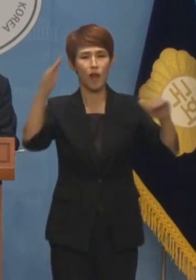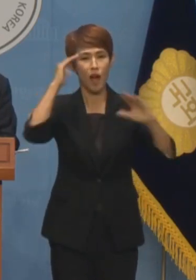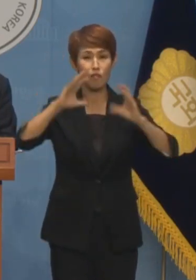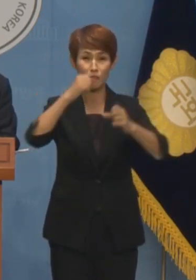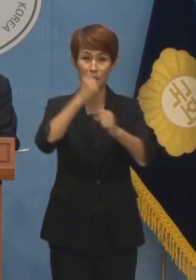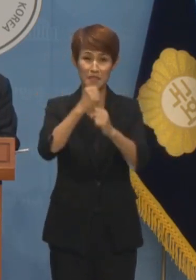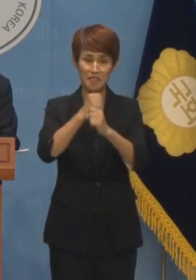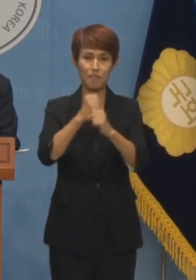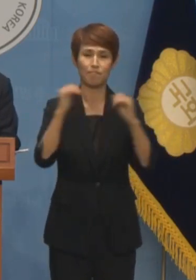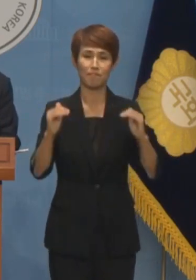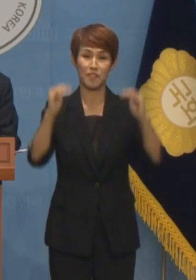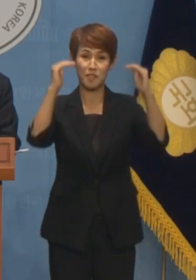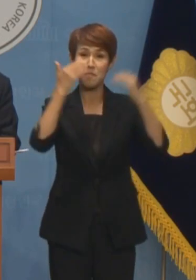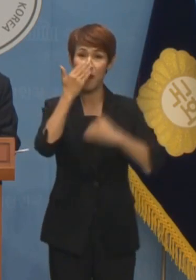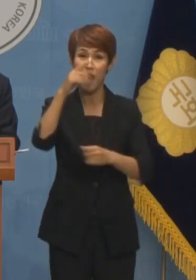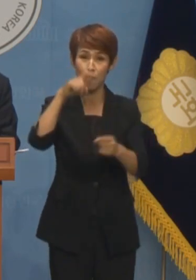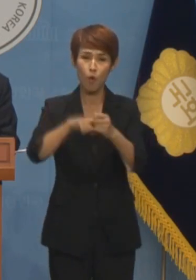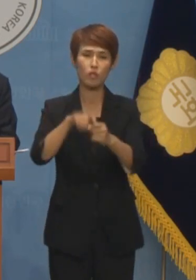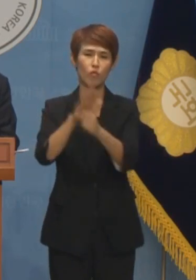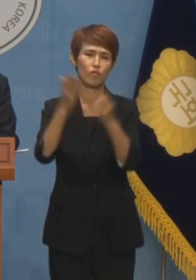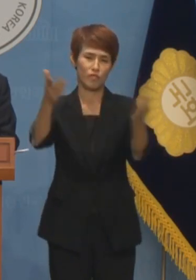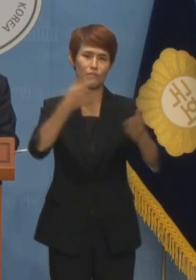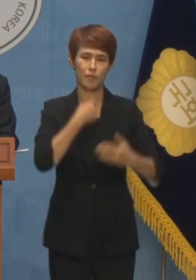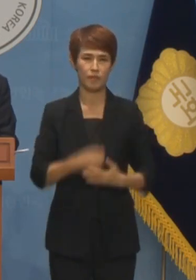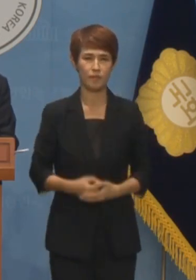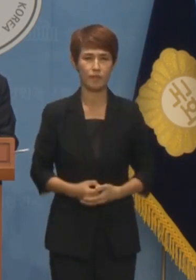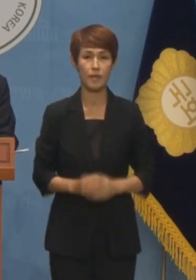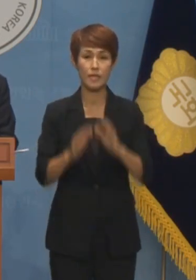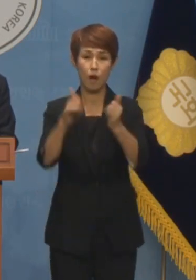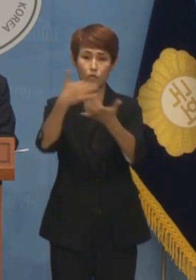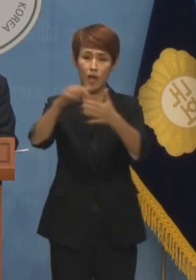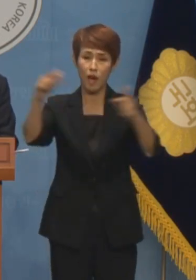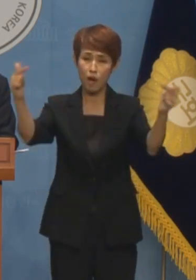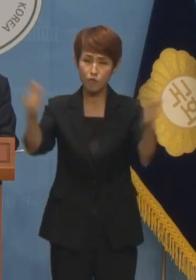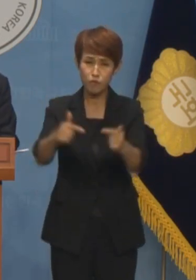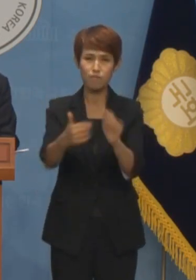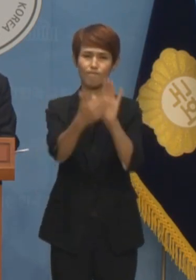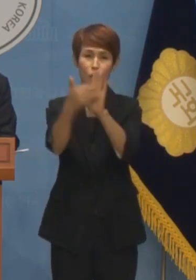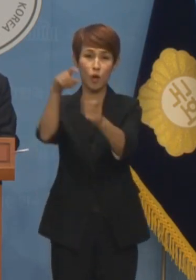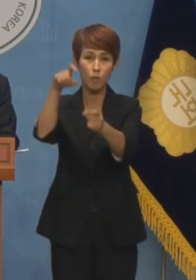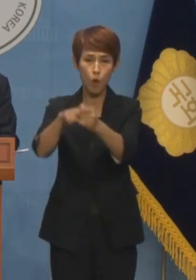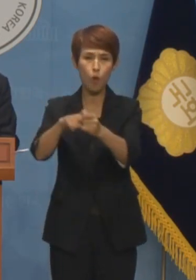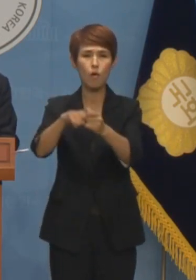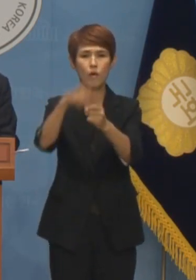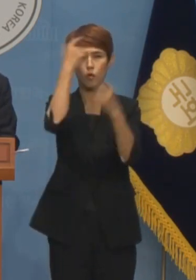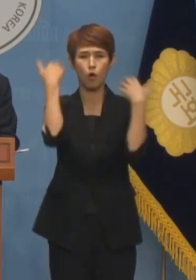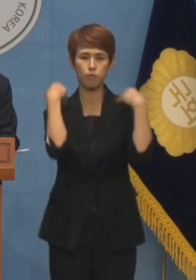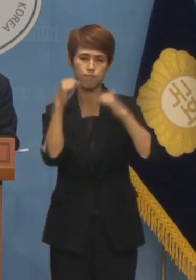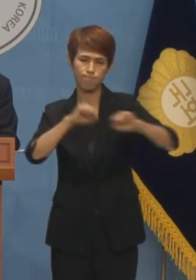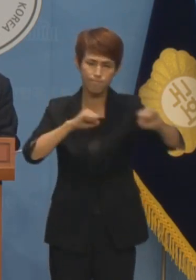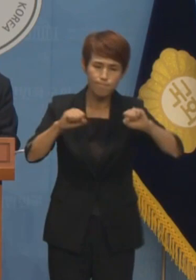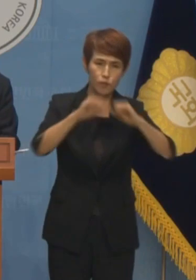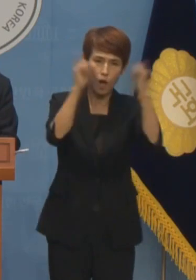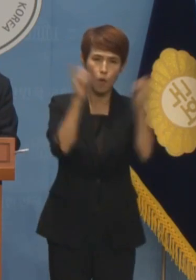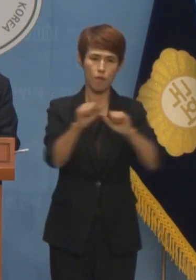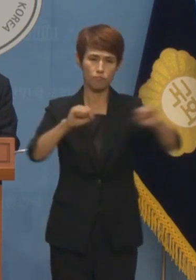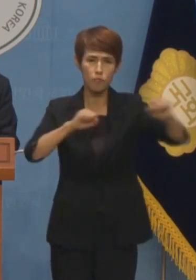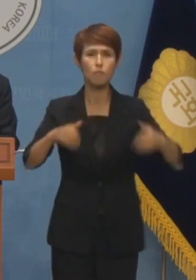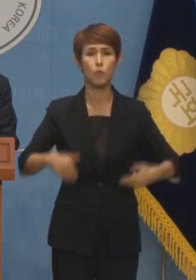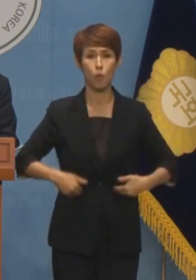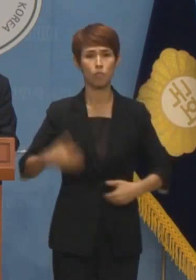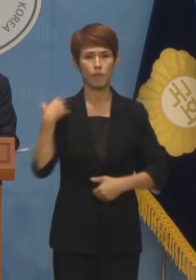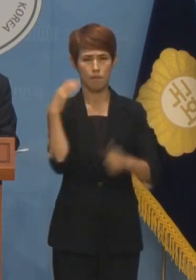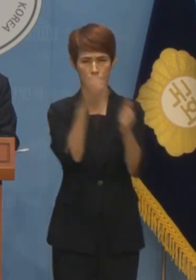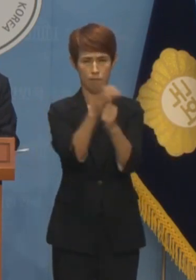간곡히 요청드립니다. 인구 소멸을 막기 위해 국가와 사회가 그 누구보다 앞장서서 책임을 다할 수 있게